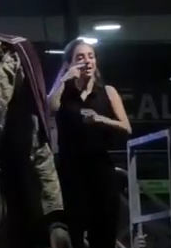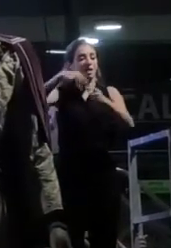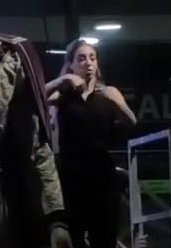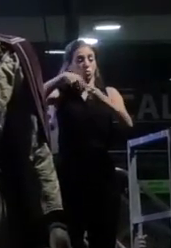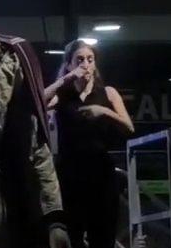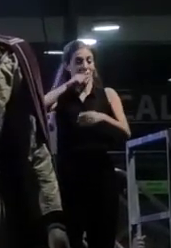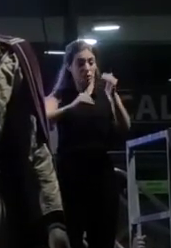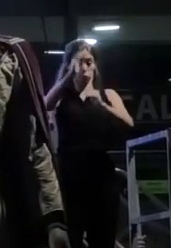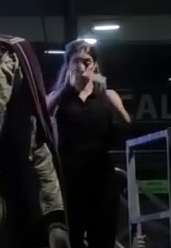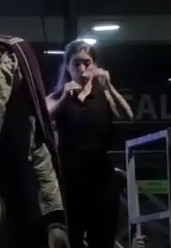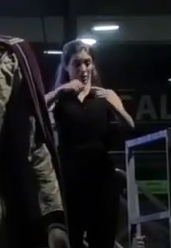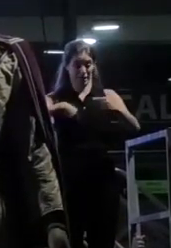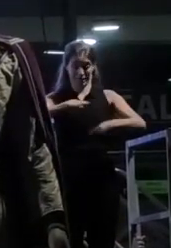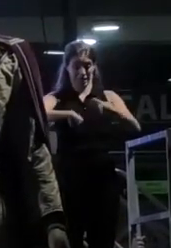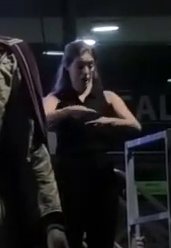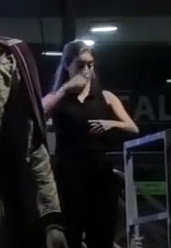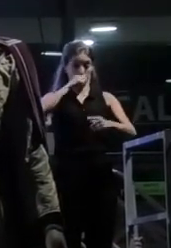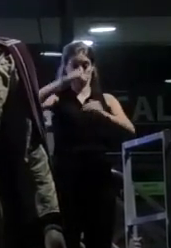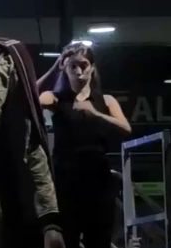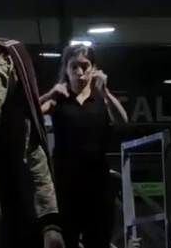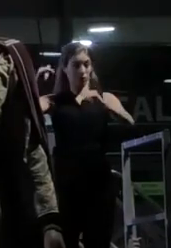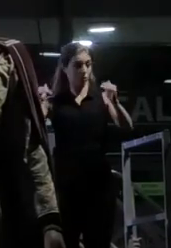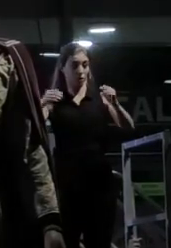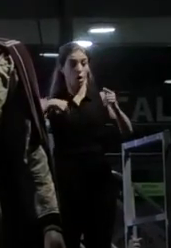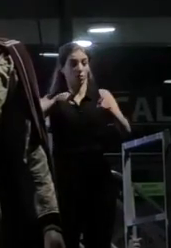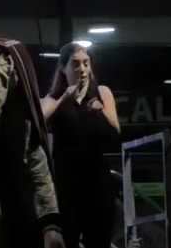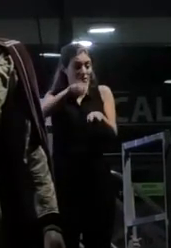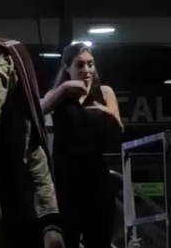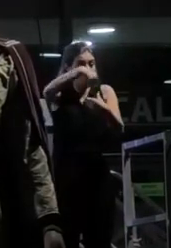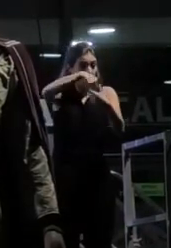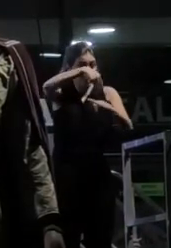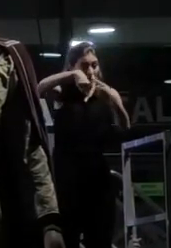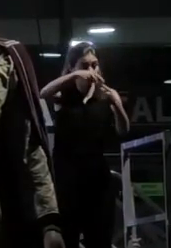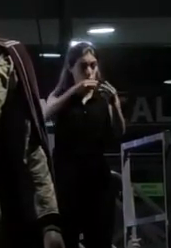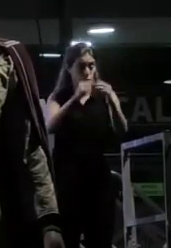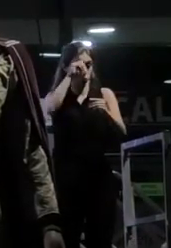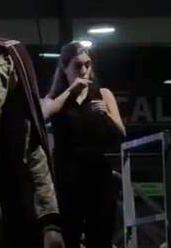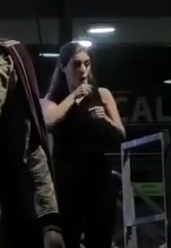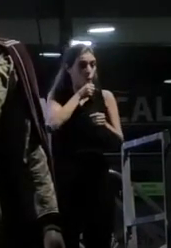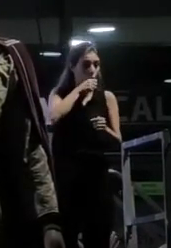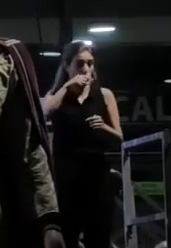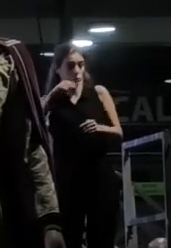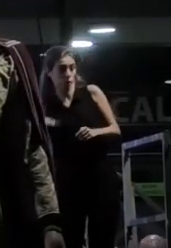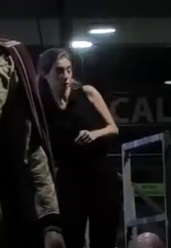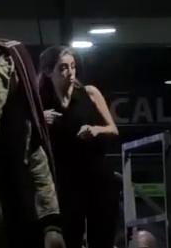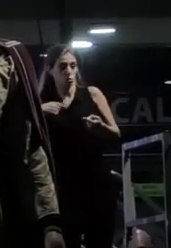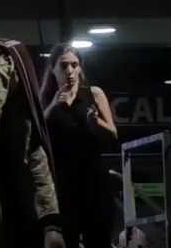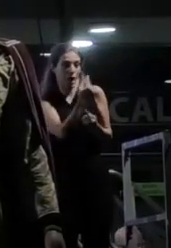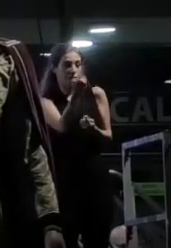edats i conviuen generacions diferents de membres de la mateixa família i participen cadascú amb el seu rol.